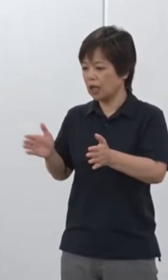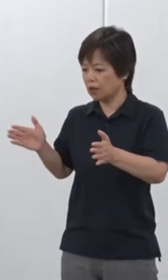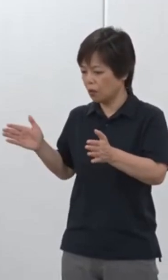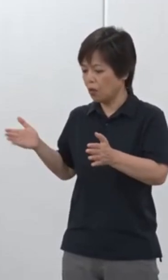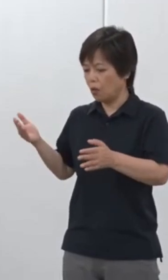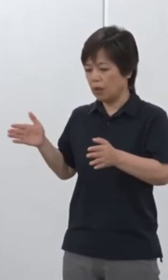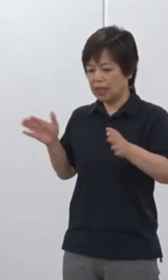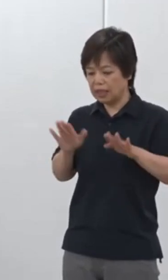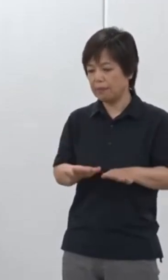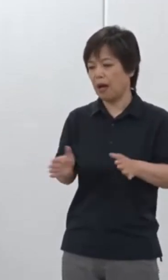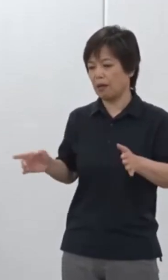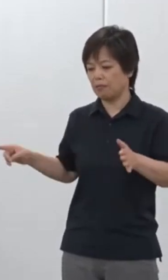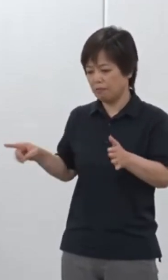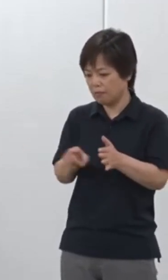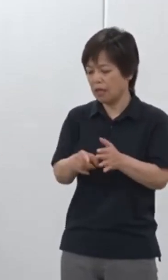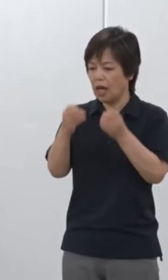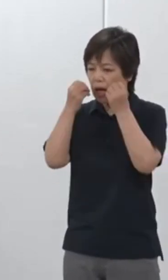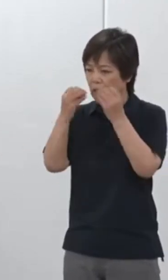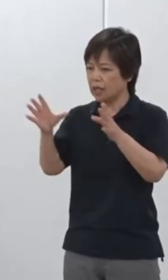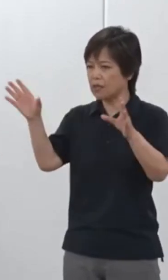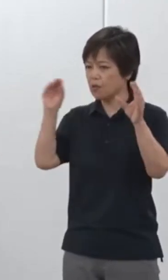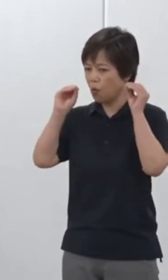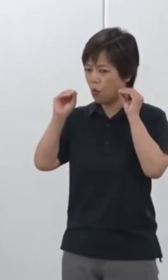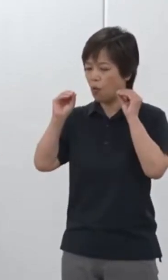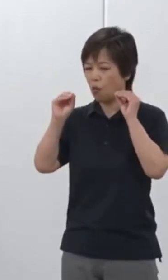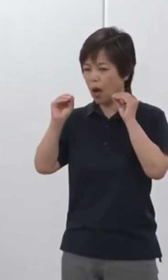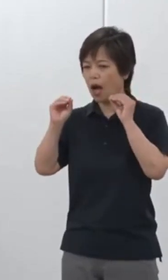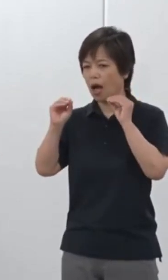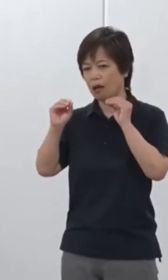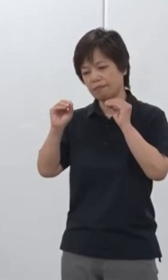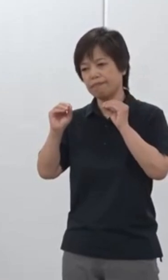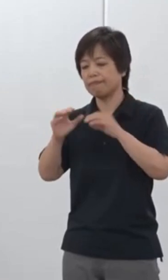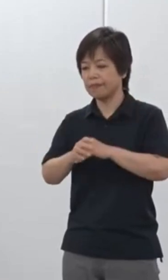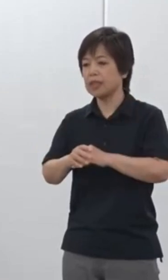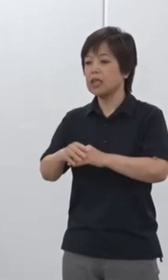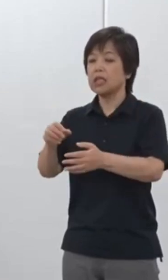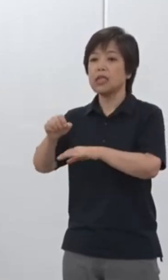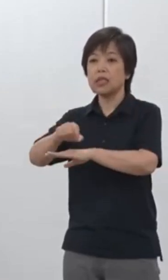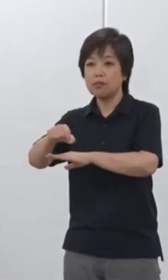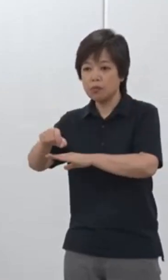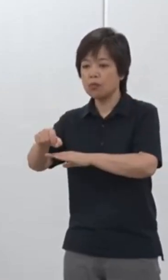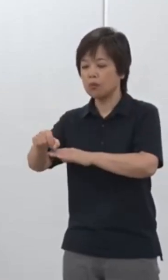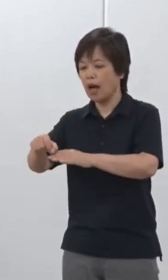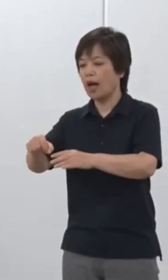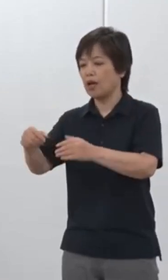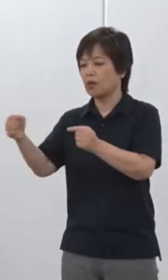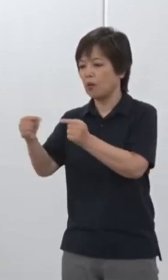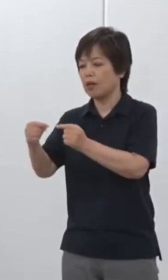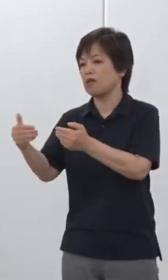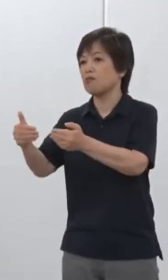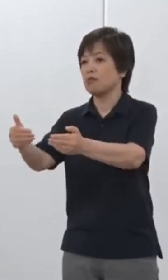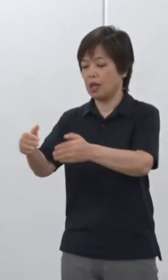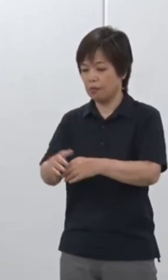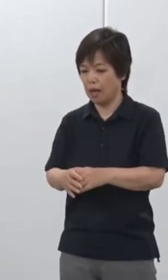で何か新しい情報っていうのは確か入って、あの事務的には協議は進んでると思うんですが、紙チケット配布に向けて、あ